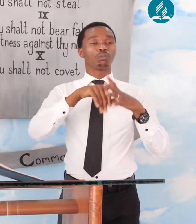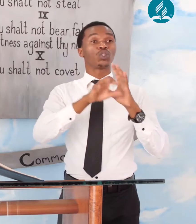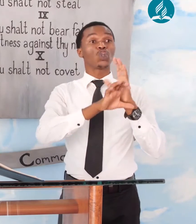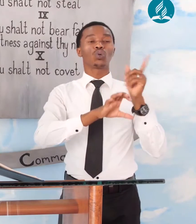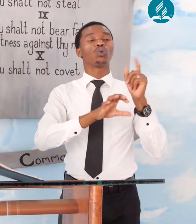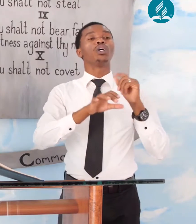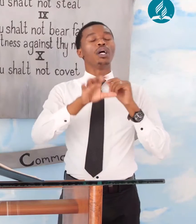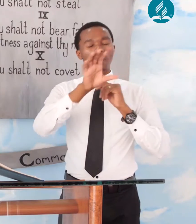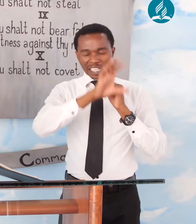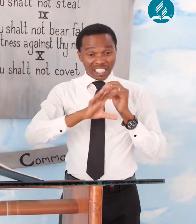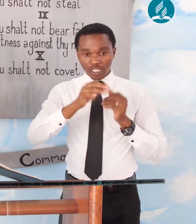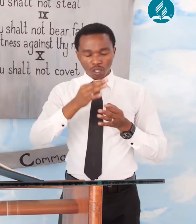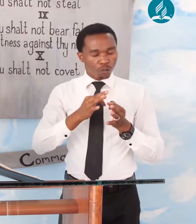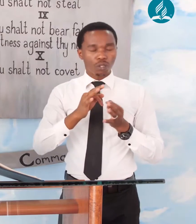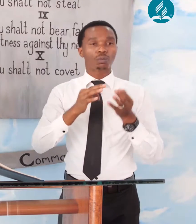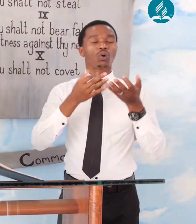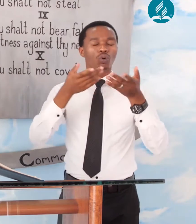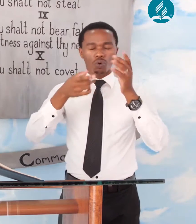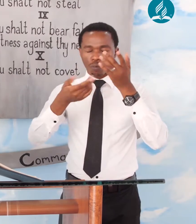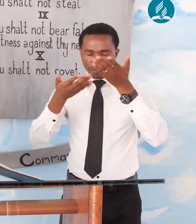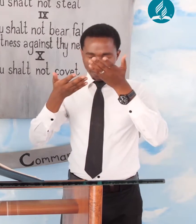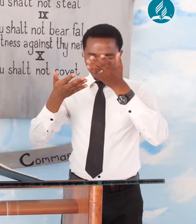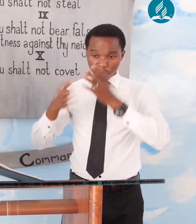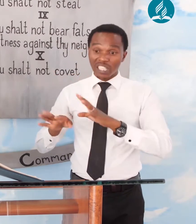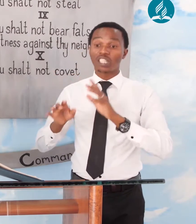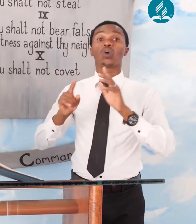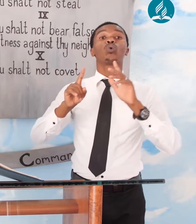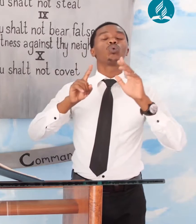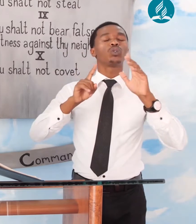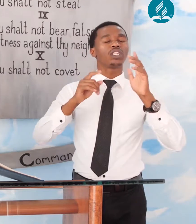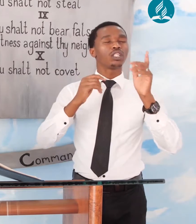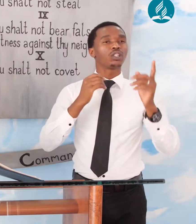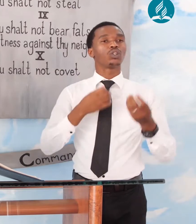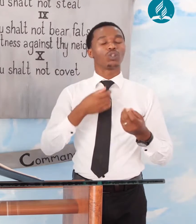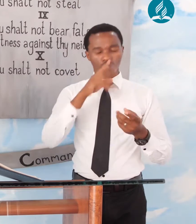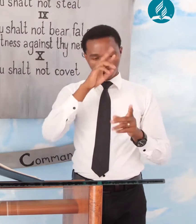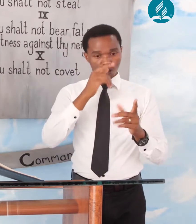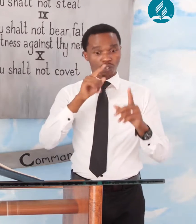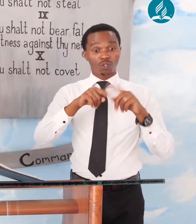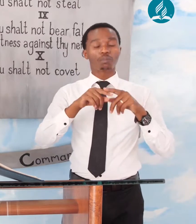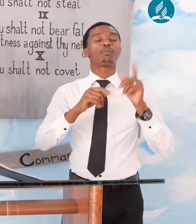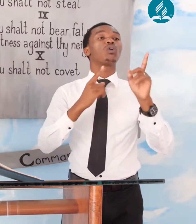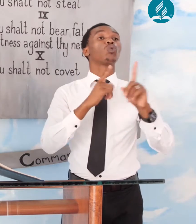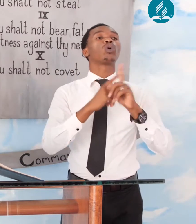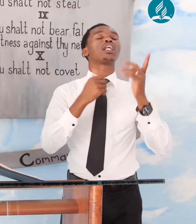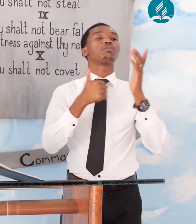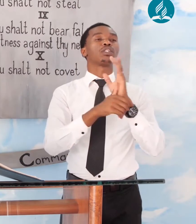kari akaga hakaza kuvamo icyubahiro gikomeye cy'Imana kandi icyo cyubahiro gikomeye cy'Imana Imana yigaragazaga cyajyanaga